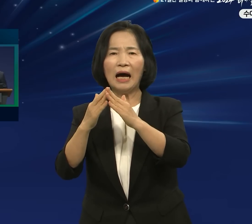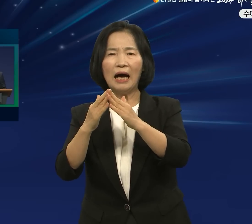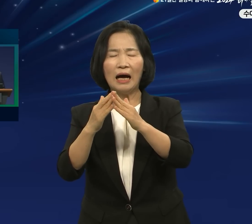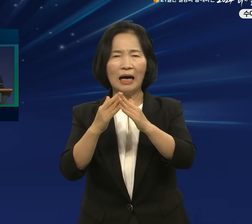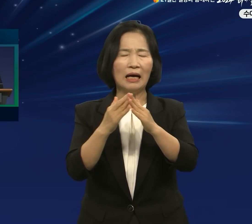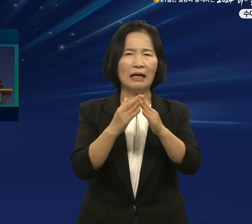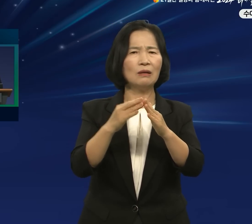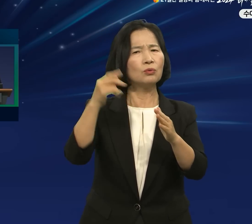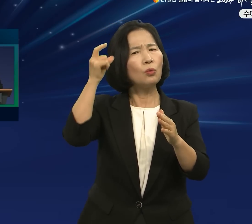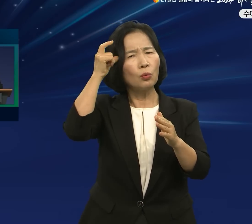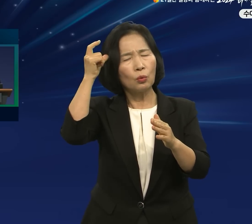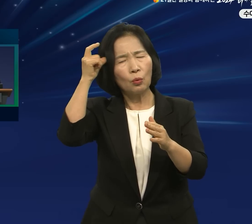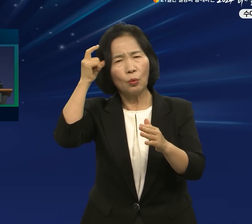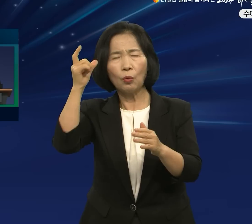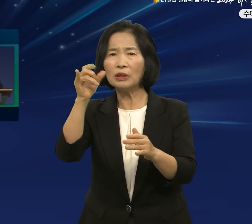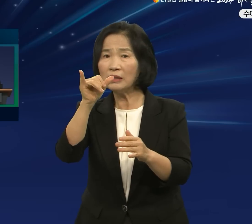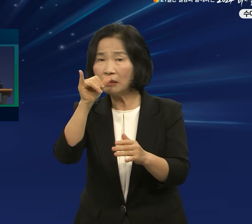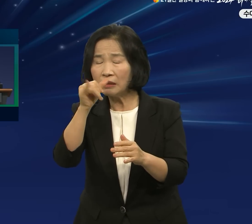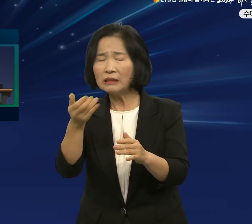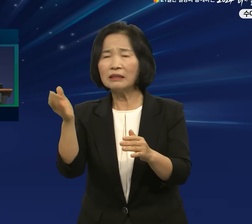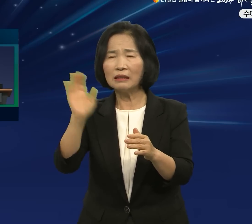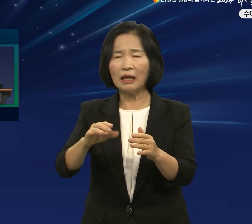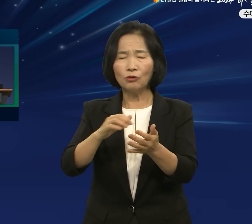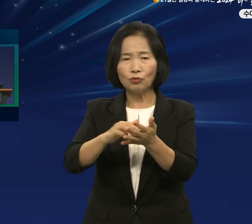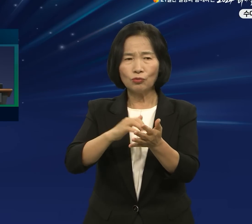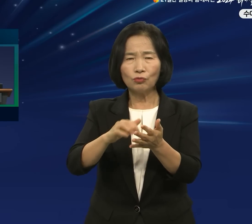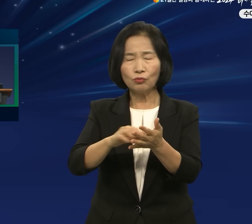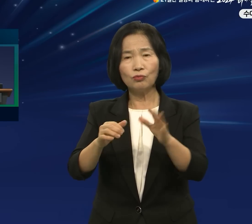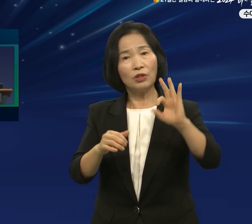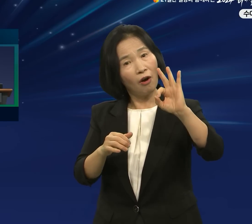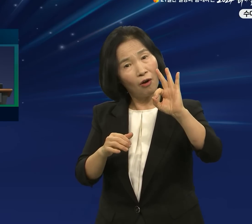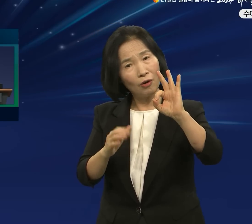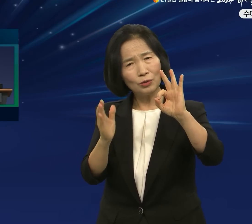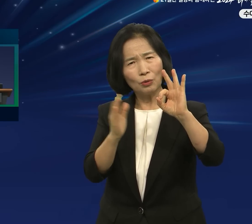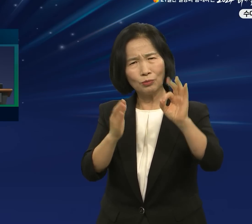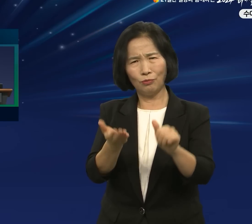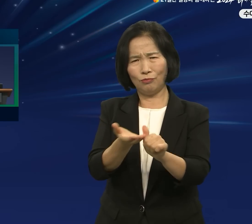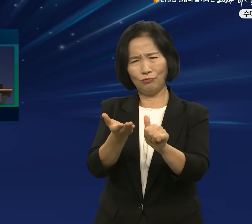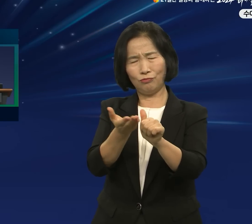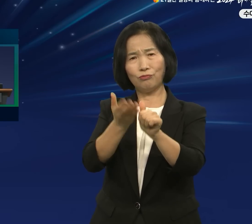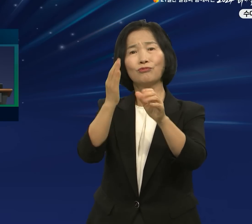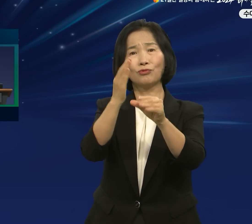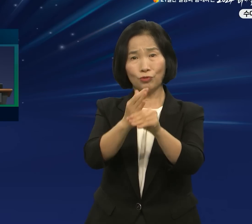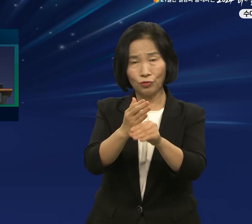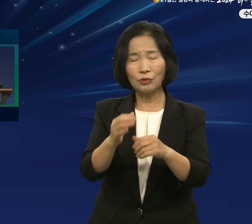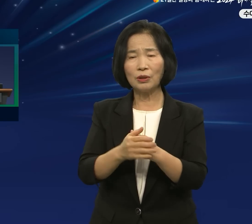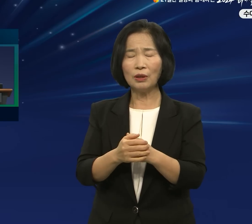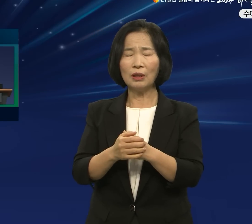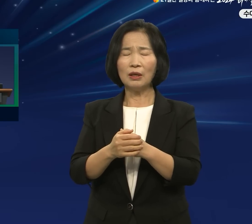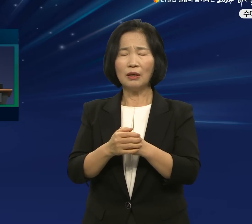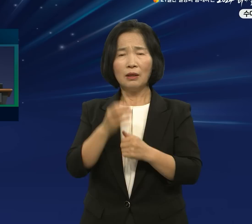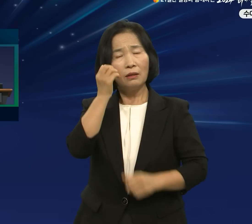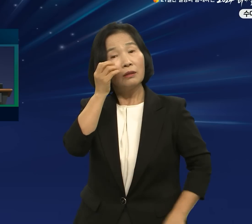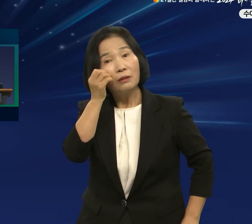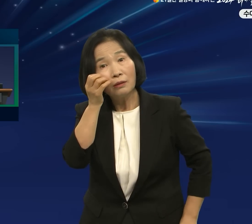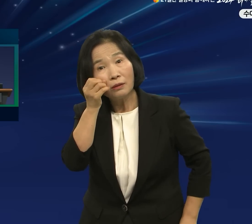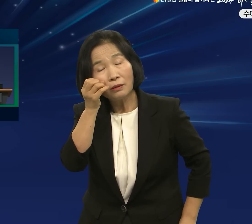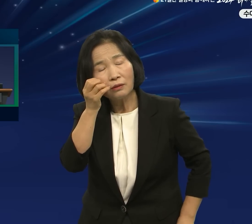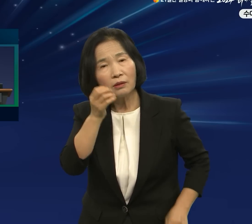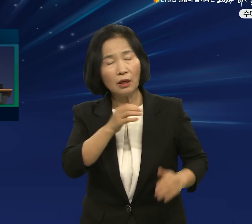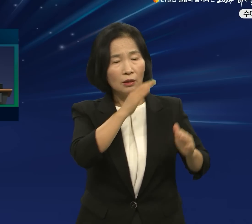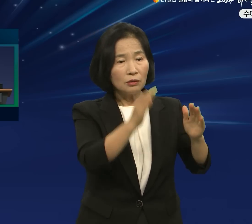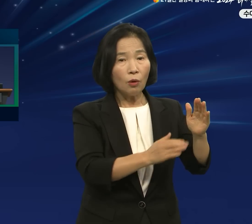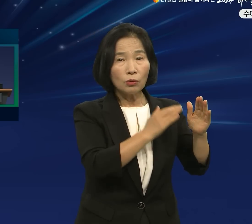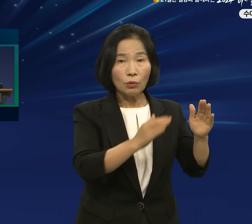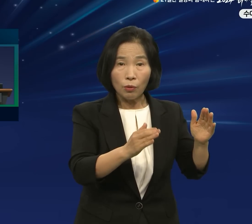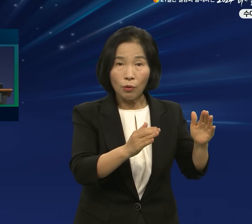소가 있었고요. 시간이 지나니까 성도는 늘지 않고 그